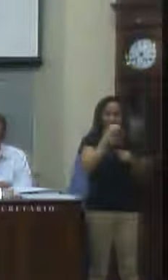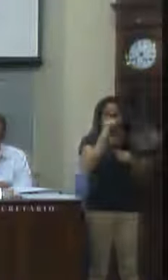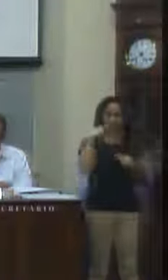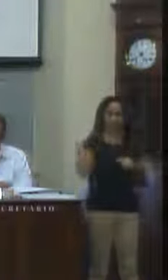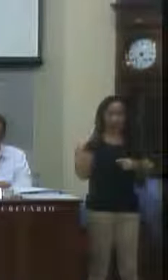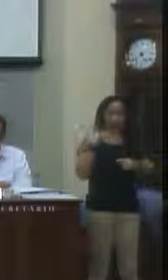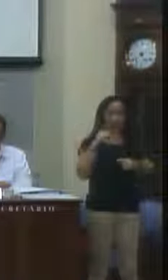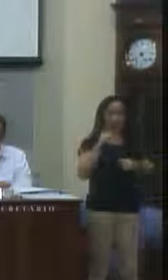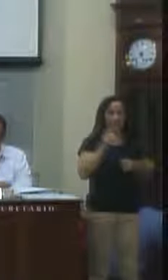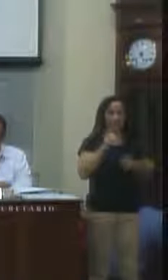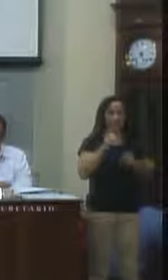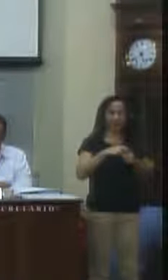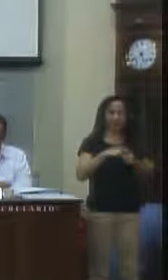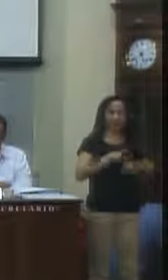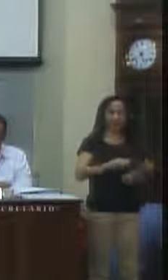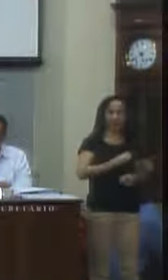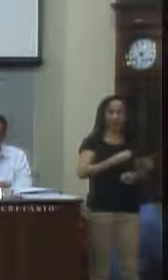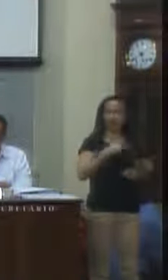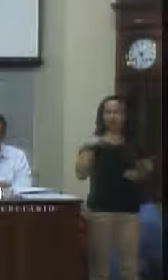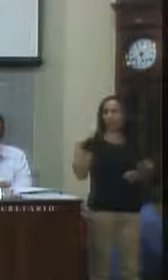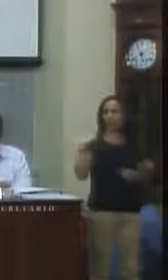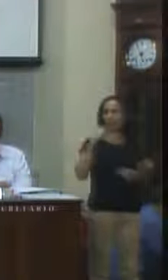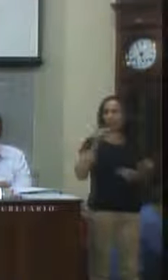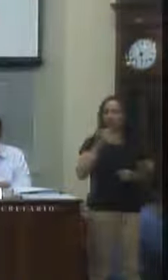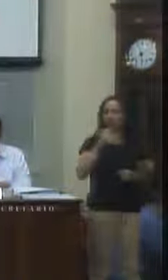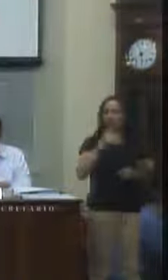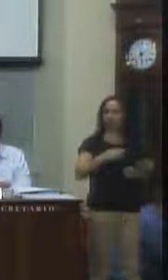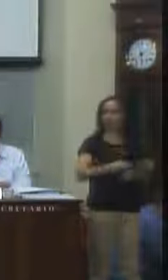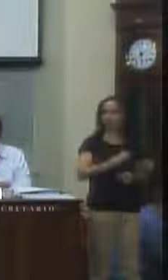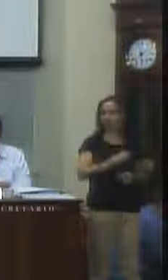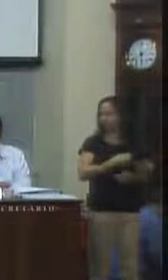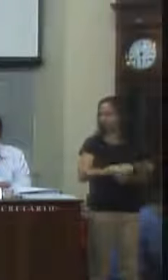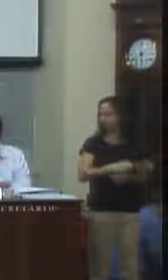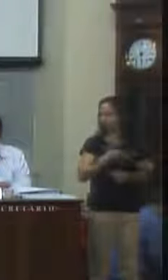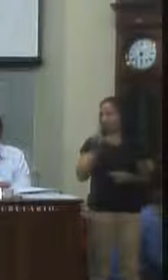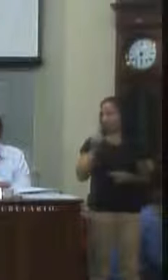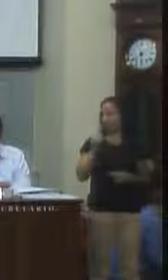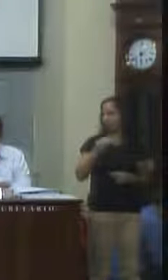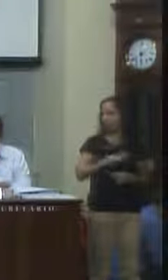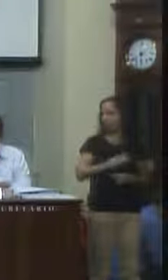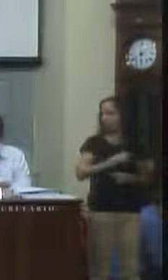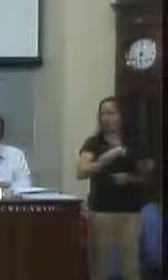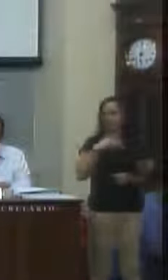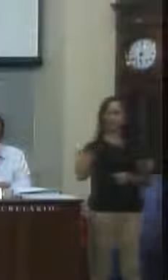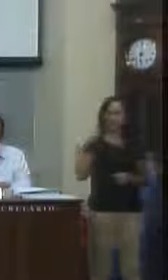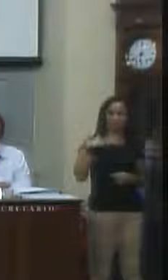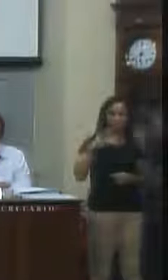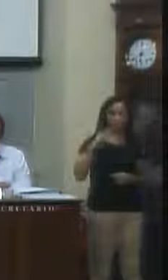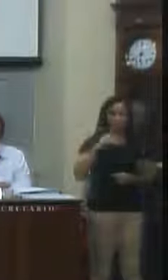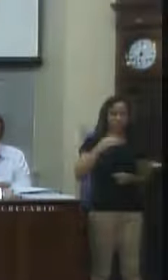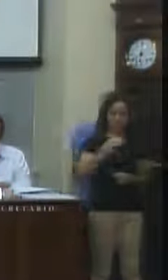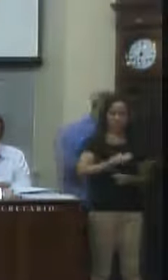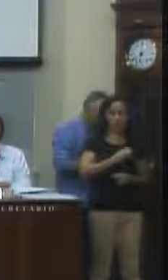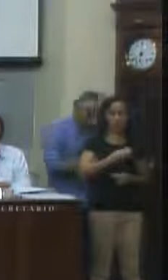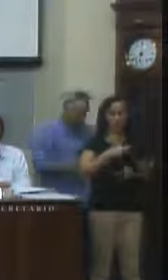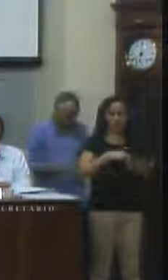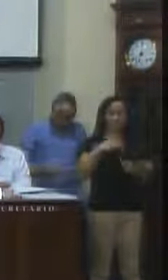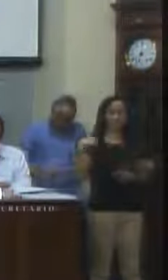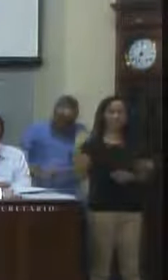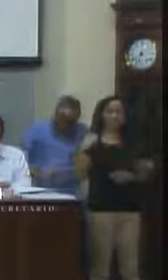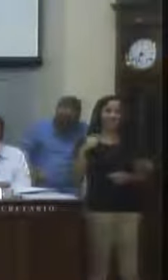Vereador David Nogueira. Vereadora Fabiana Vasconcelos. Presente. Vereador Fábio Antônio, presente. Vereador Marcelo Moreira.